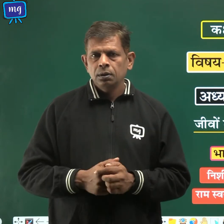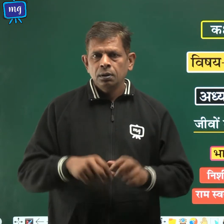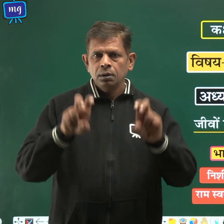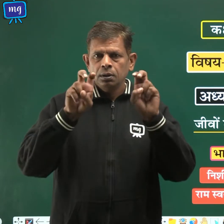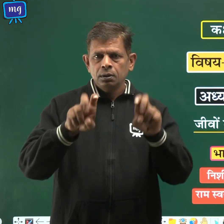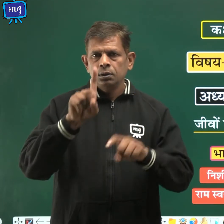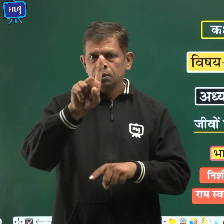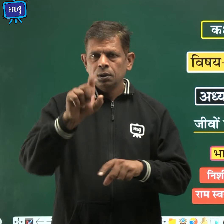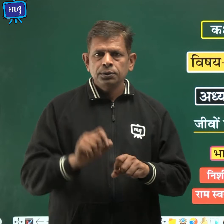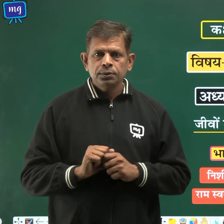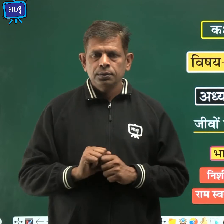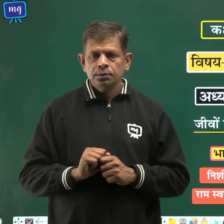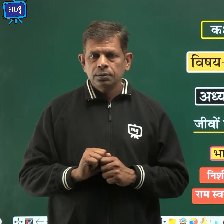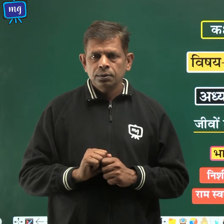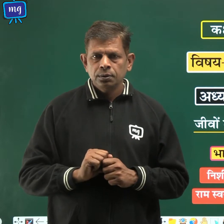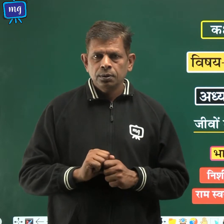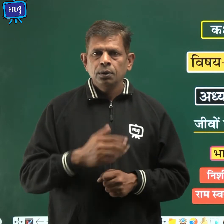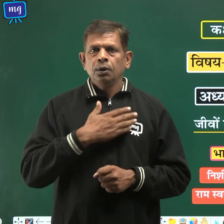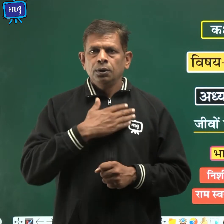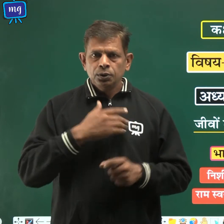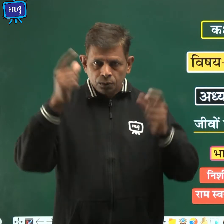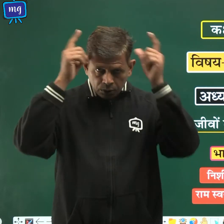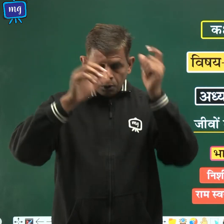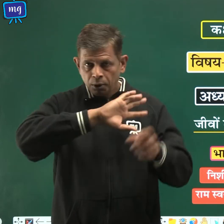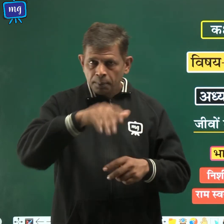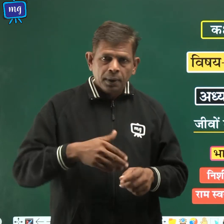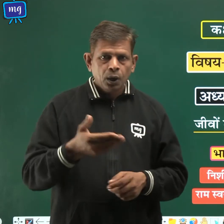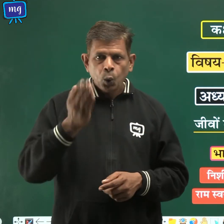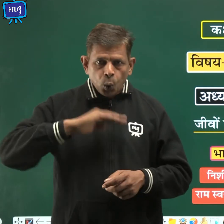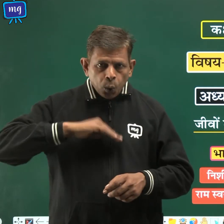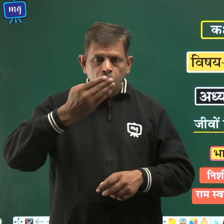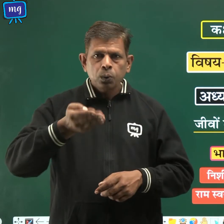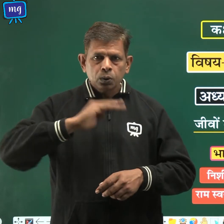अध्याय 10 जीवों में श्वसन